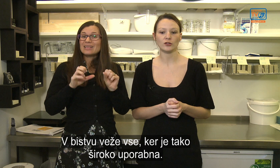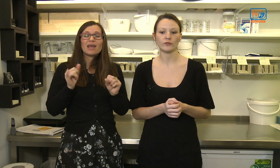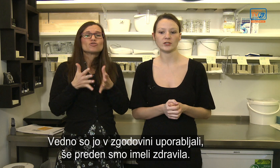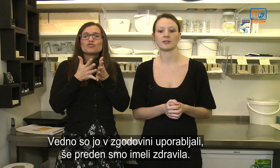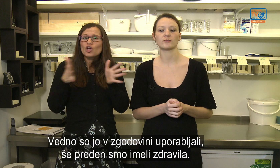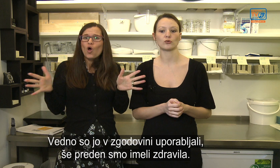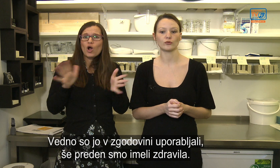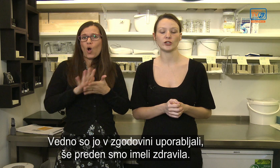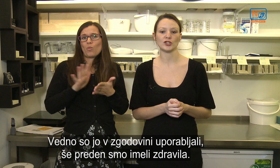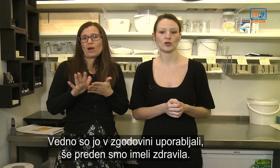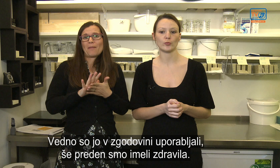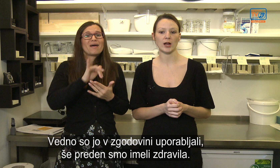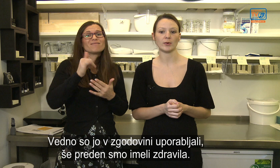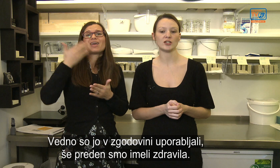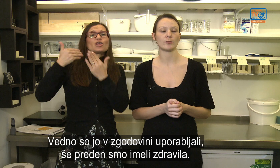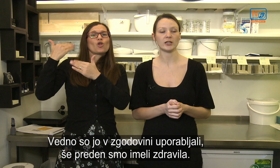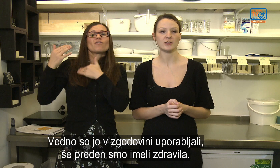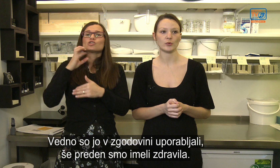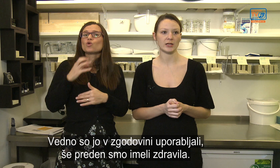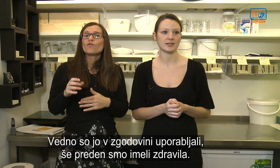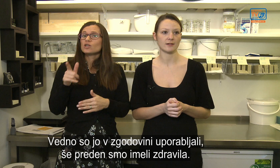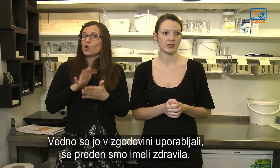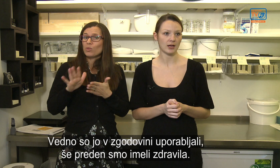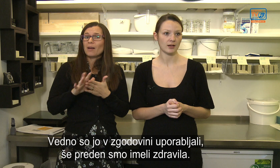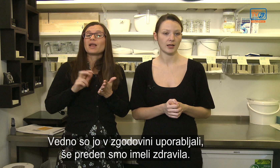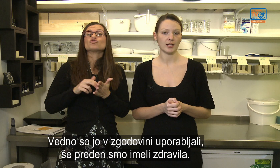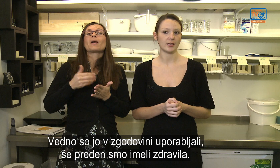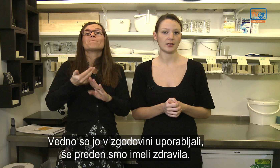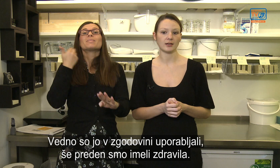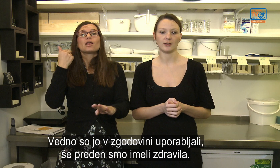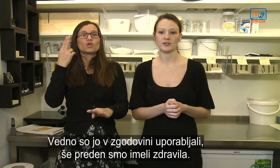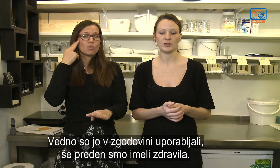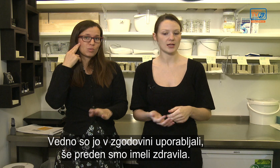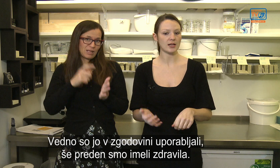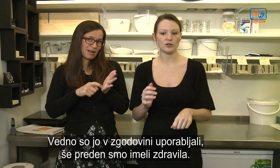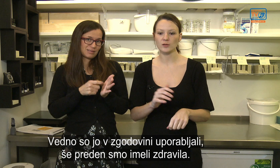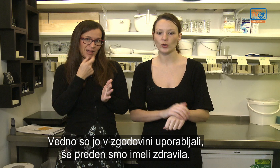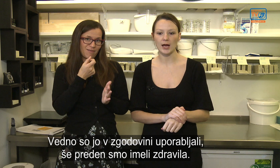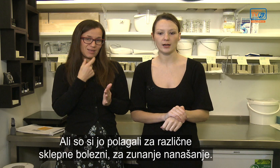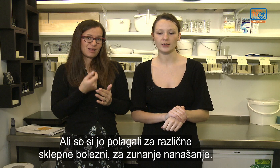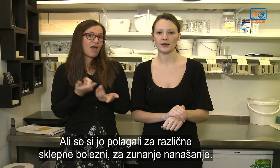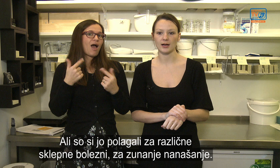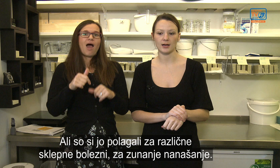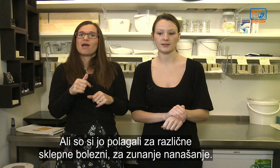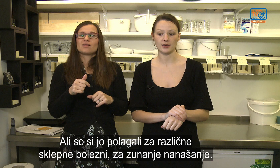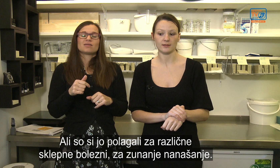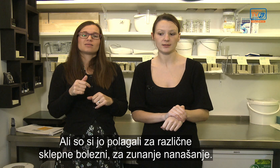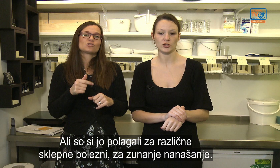v zgodovini so jo uporabljali, še preden smo imeli zdravila, in so si polagali za